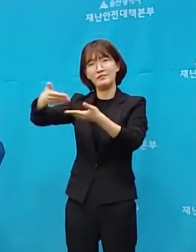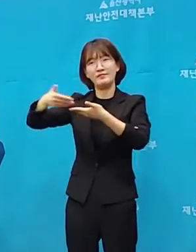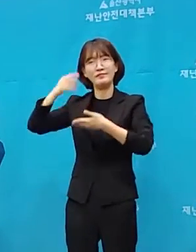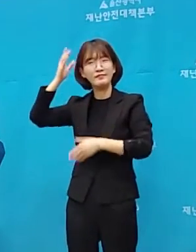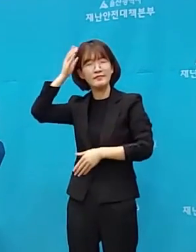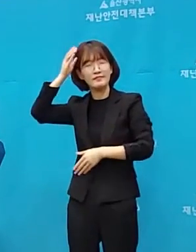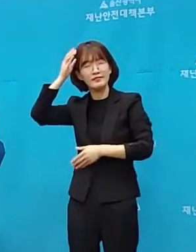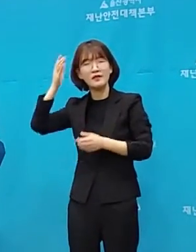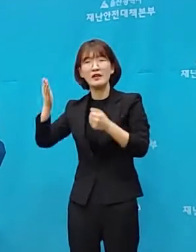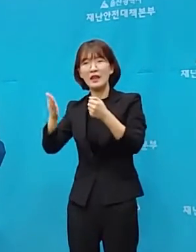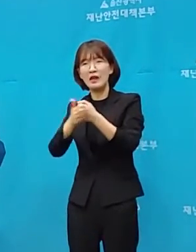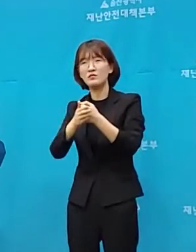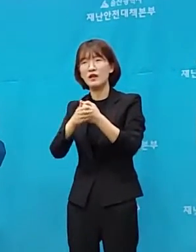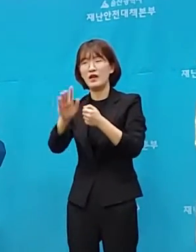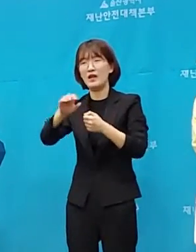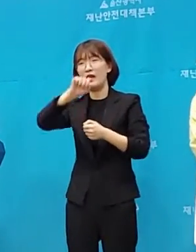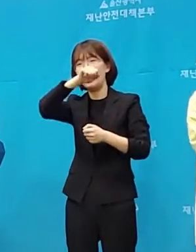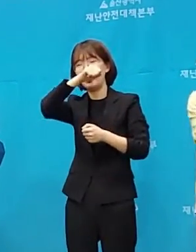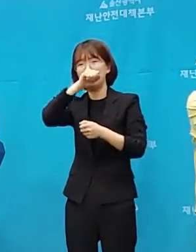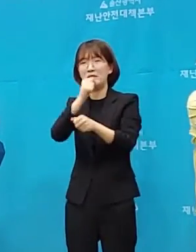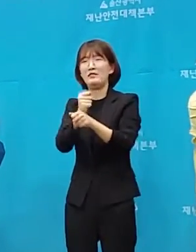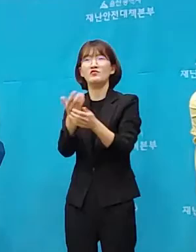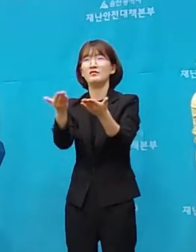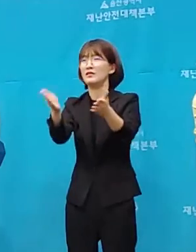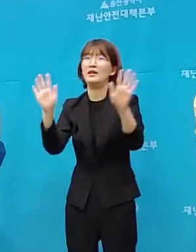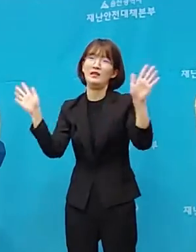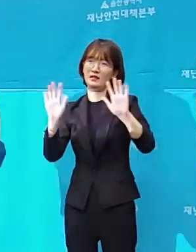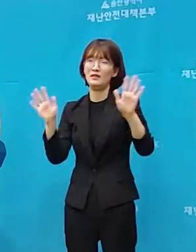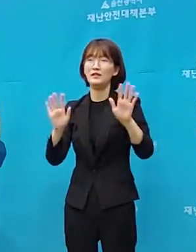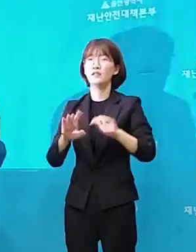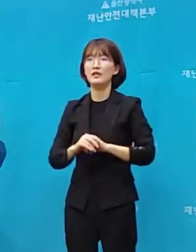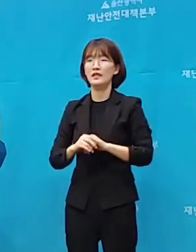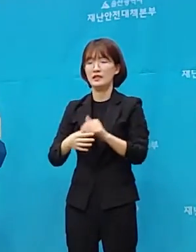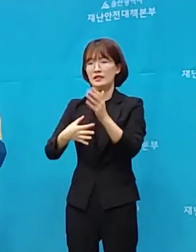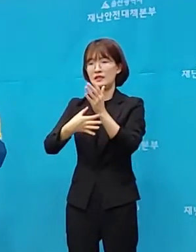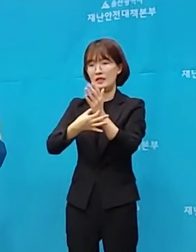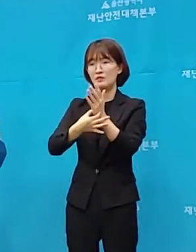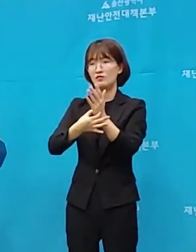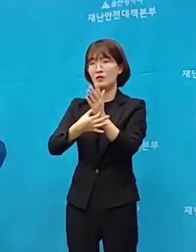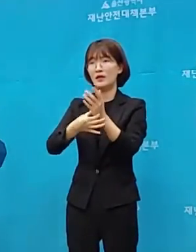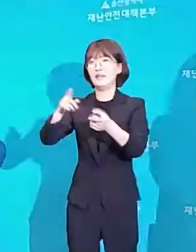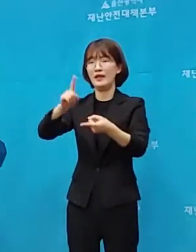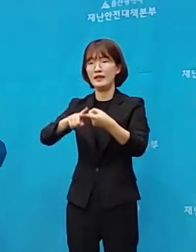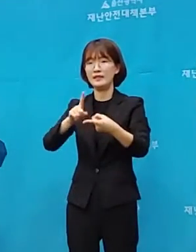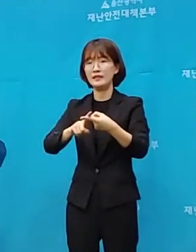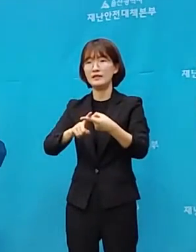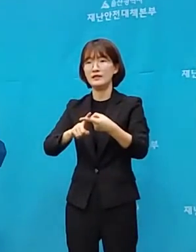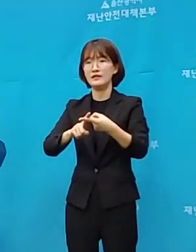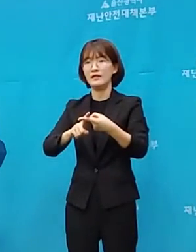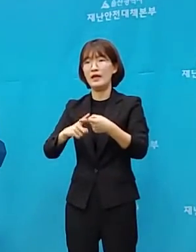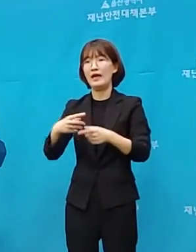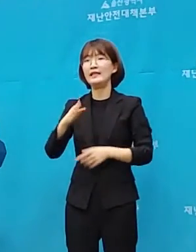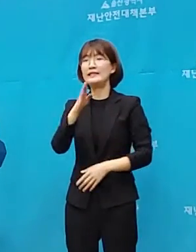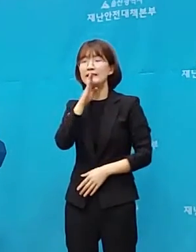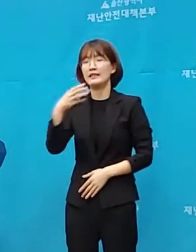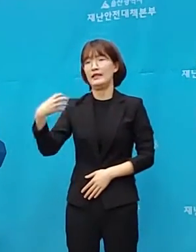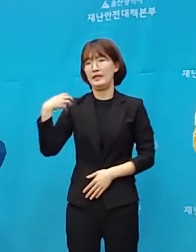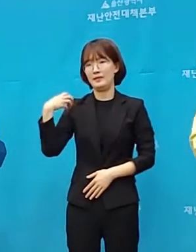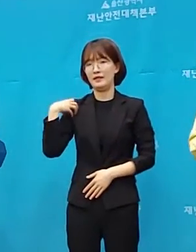것으로 저희는 생각하고 있습니다. 그 선통권에 대해서는 그 실체를 우리